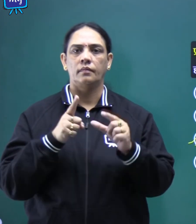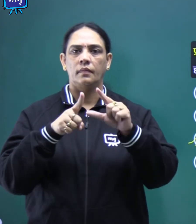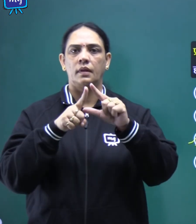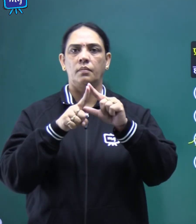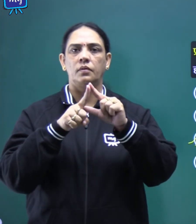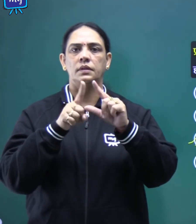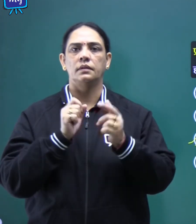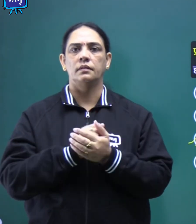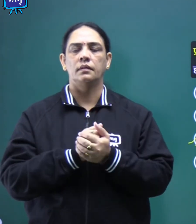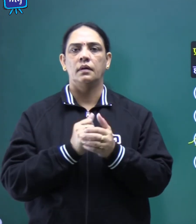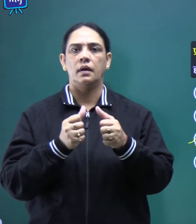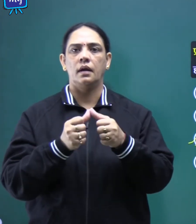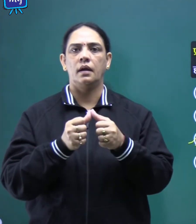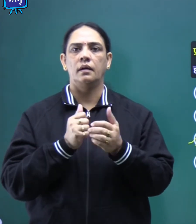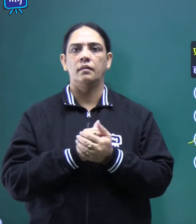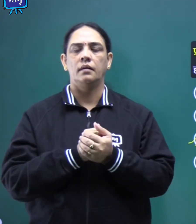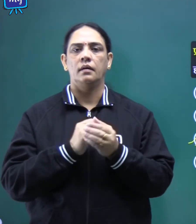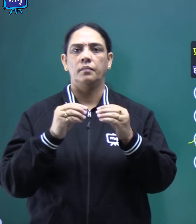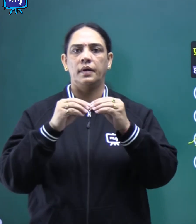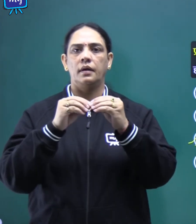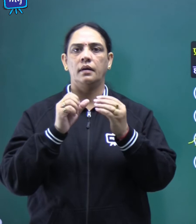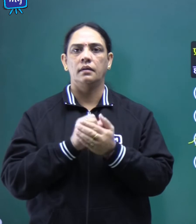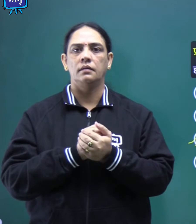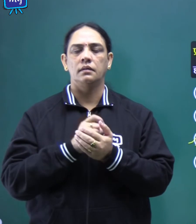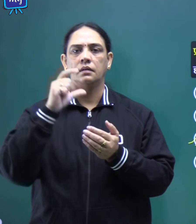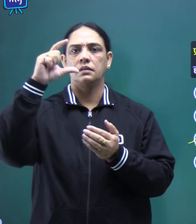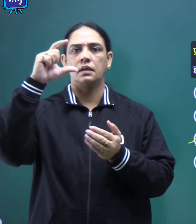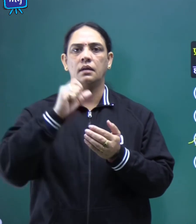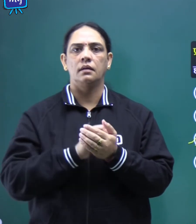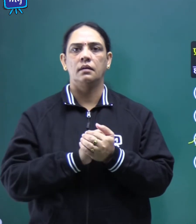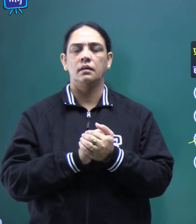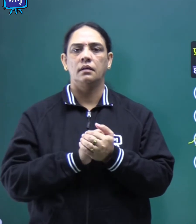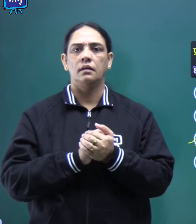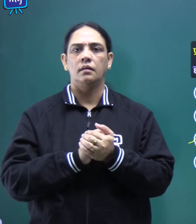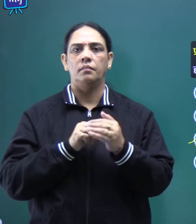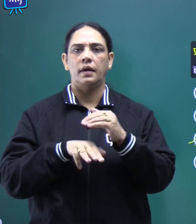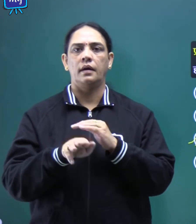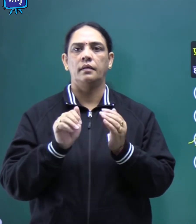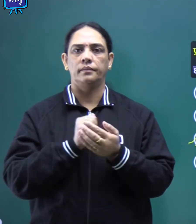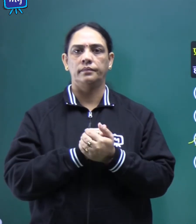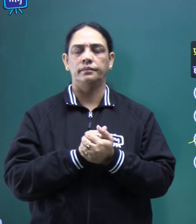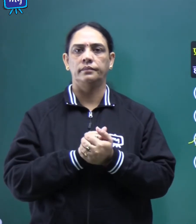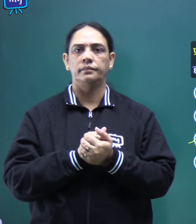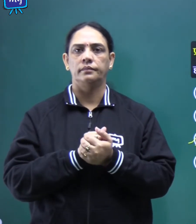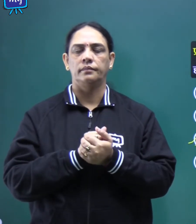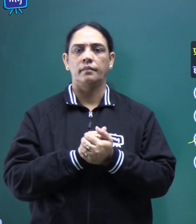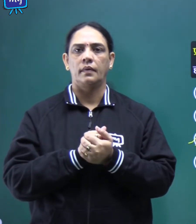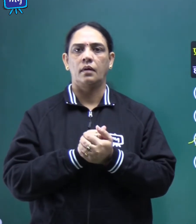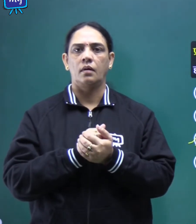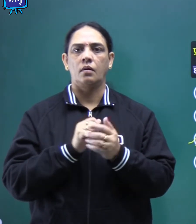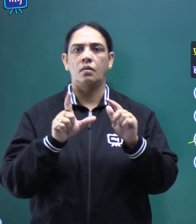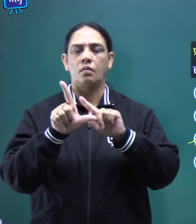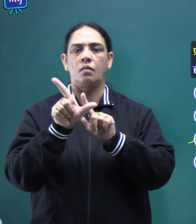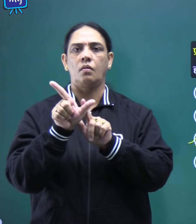त्रिभुज ए बी सी में कोण ए,